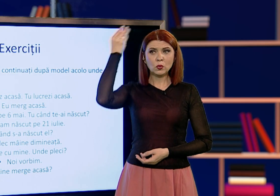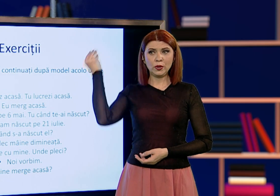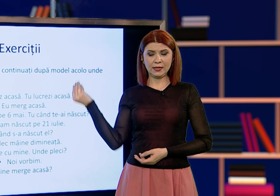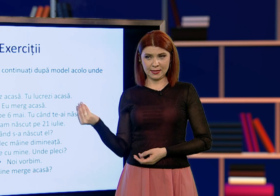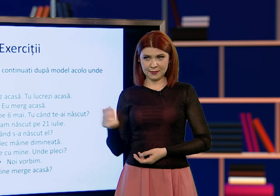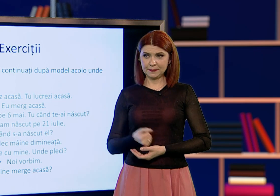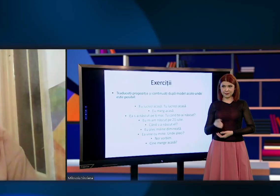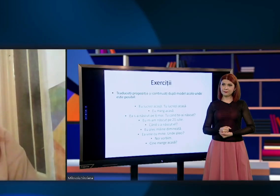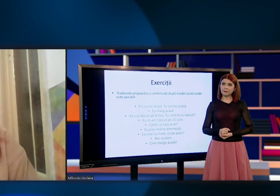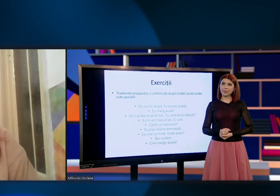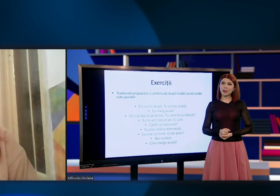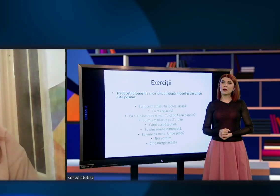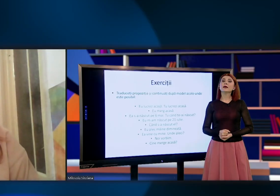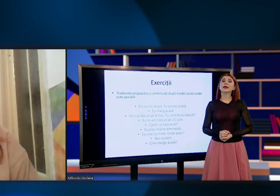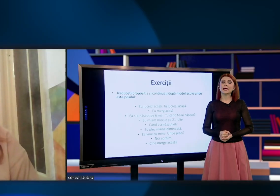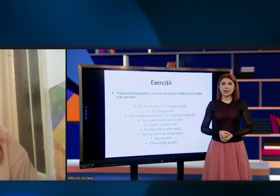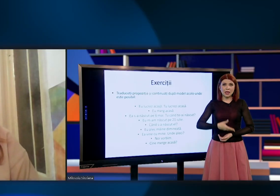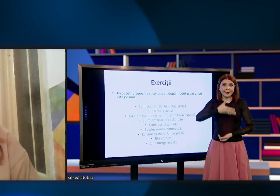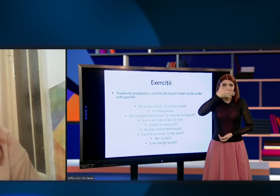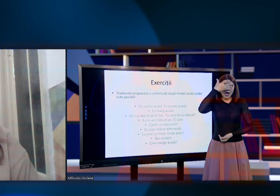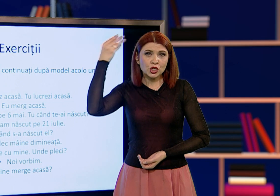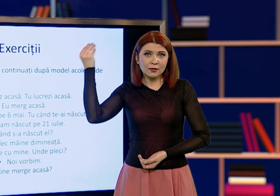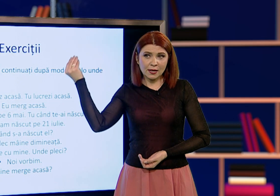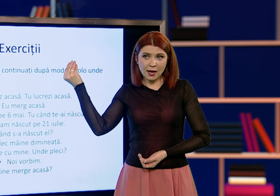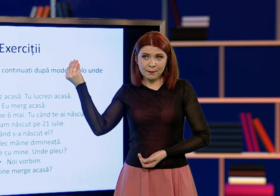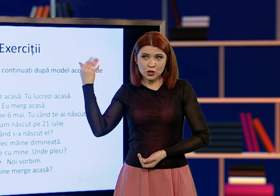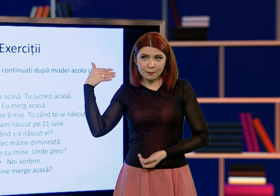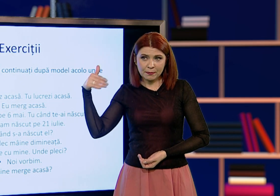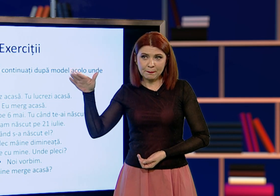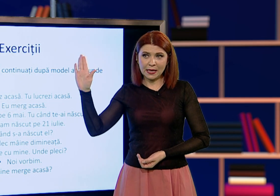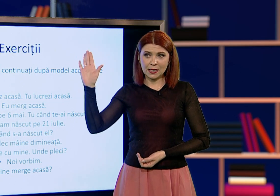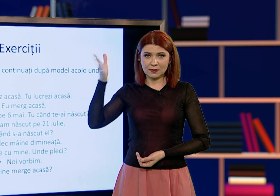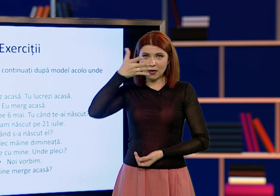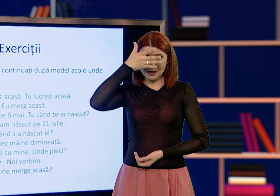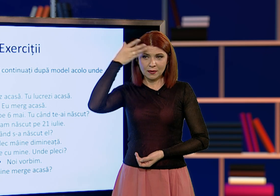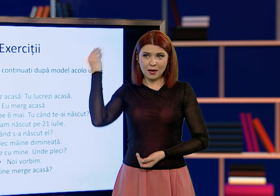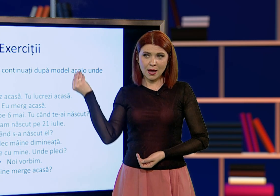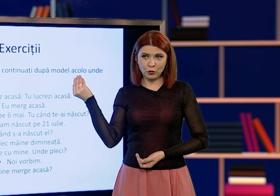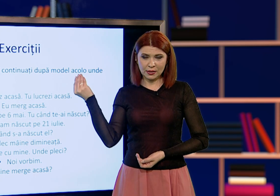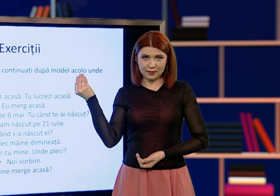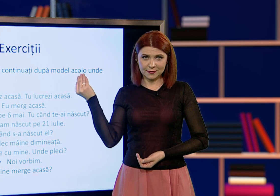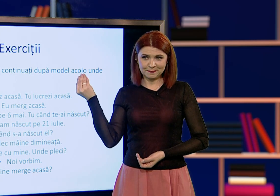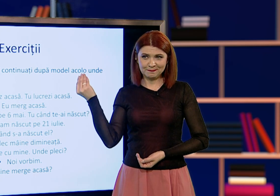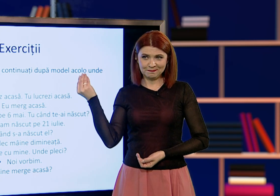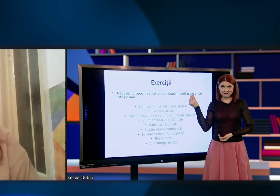uitat exact adică a ieșit din cap și a plecat Da am uitat